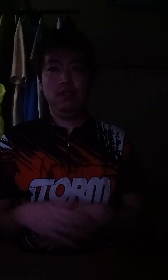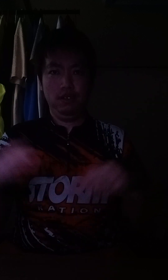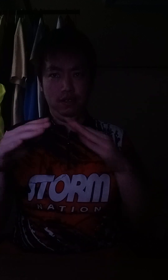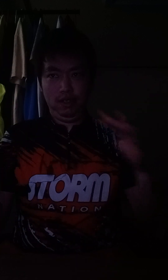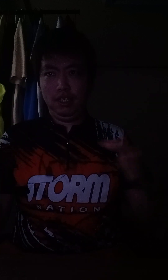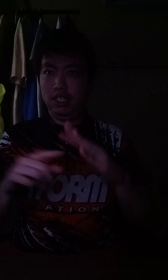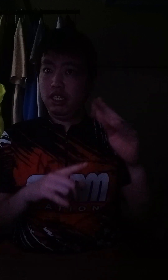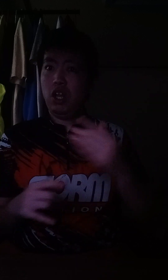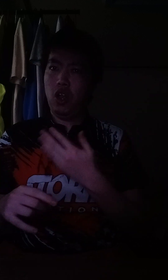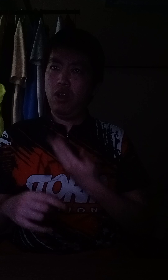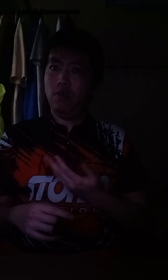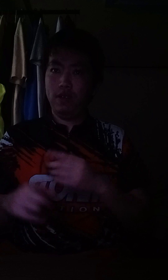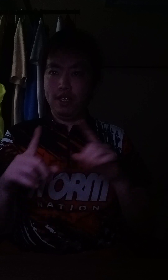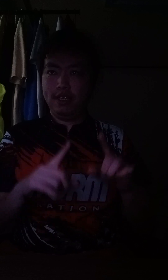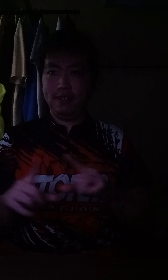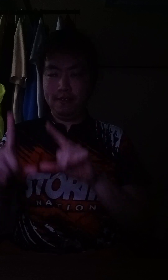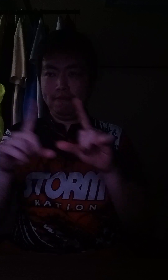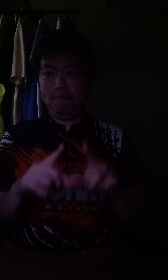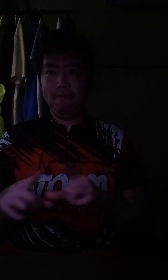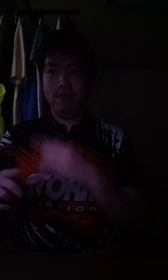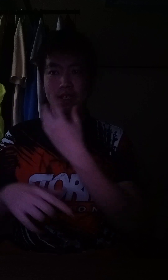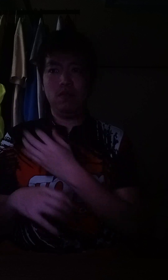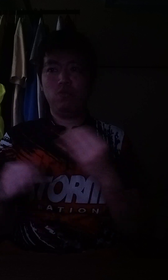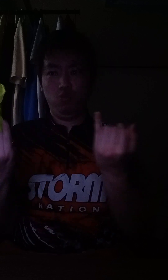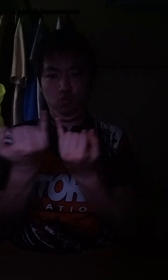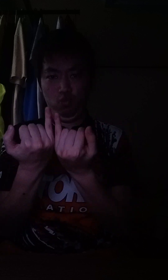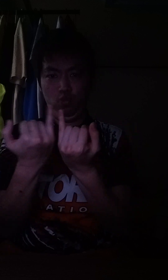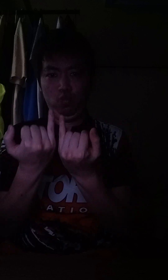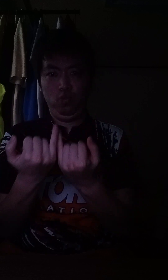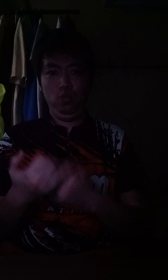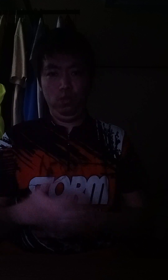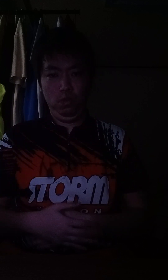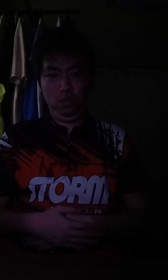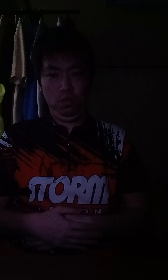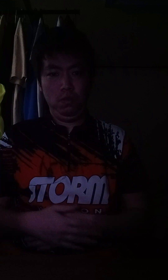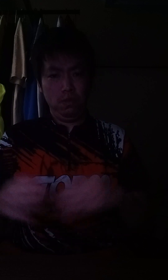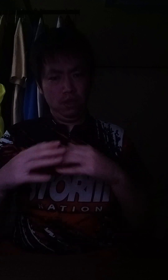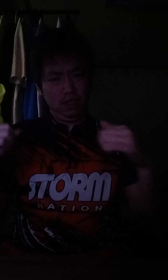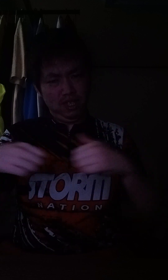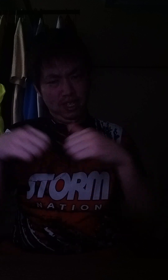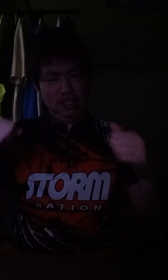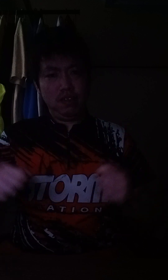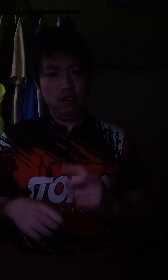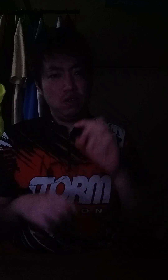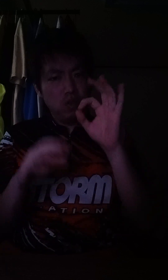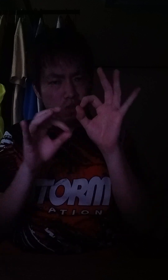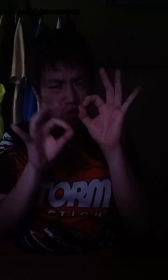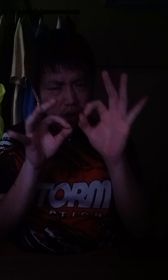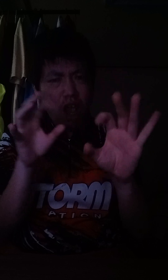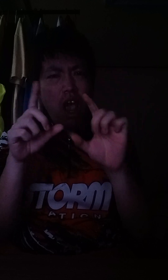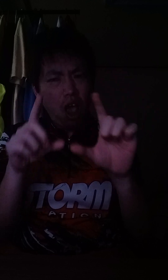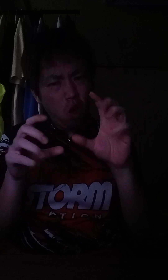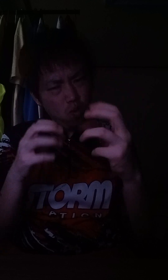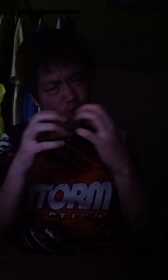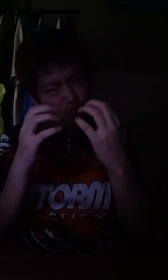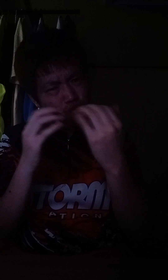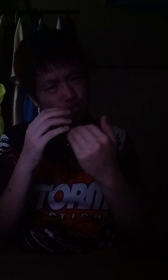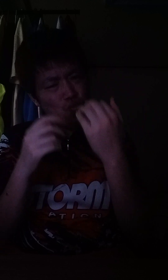퇴원하는 설렘과 동시에 근심이 생기는 부모. 매번 부딪혀야 하는 일이지만 병원비 앞에선 한없이